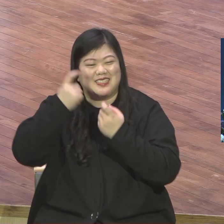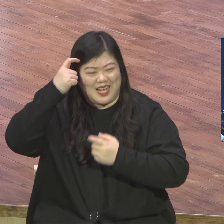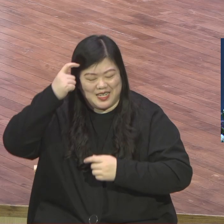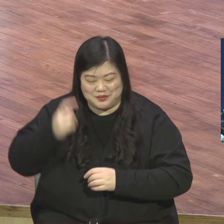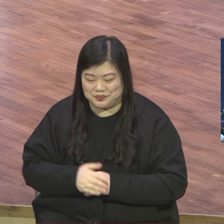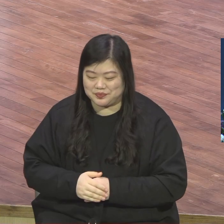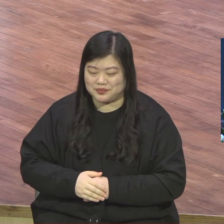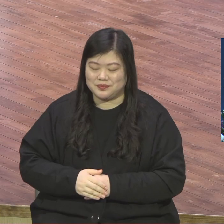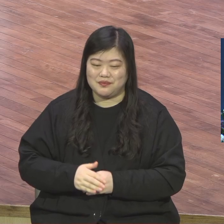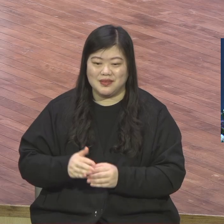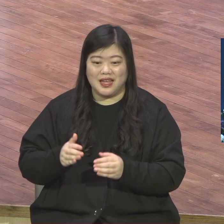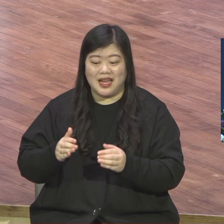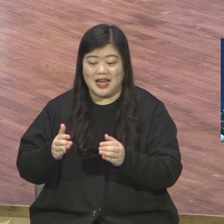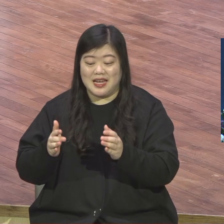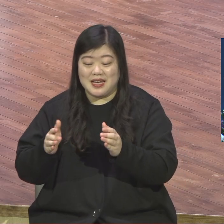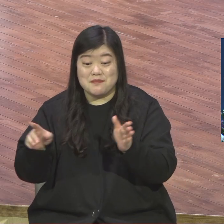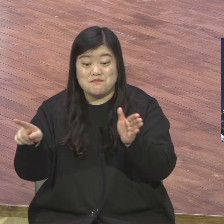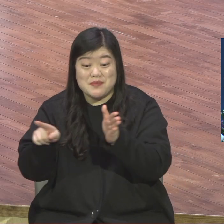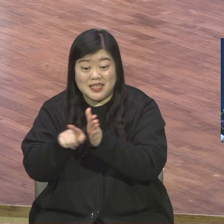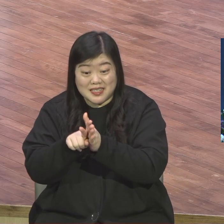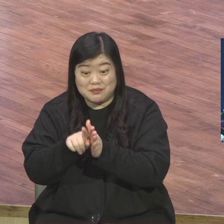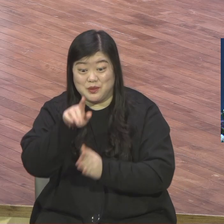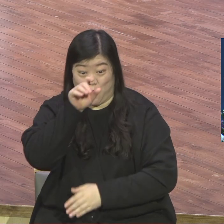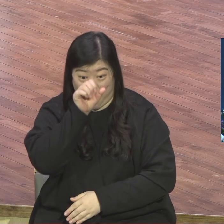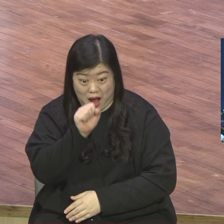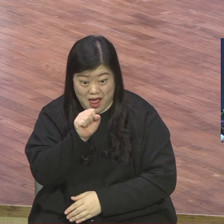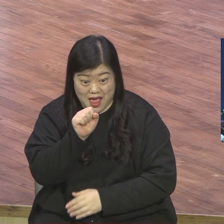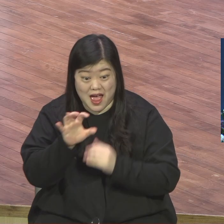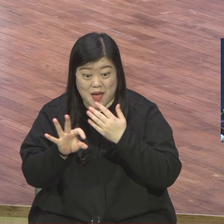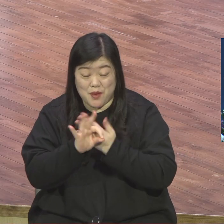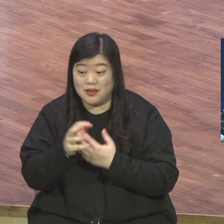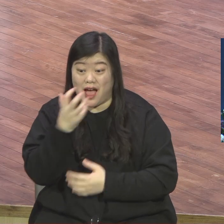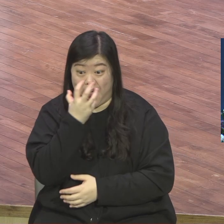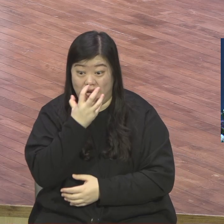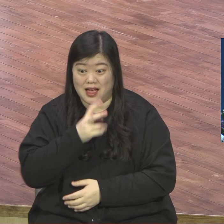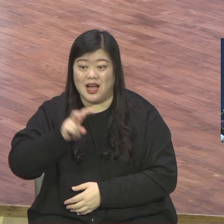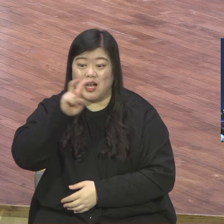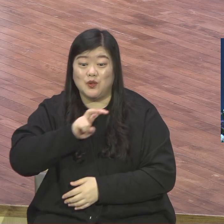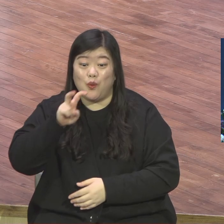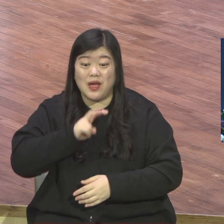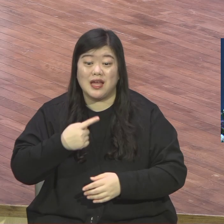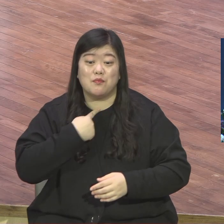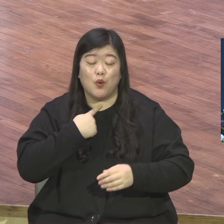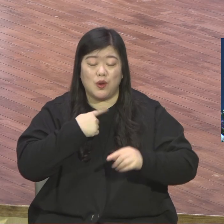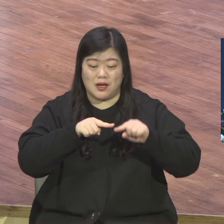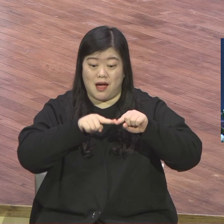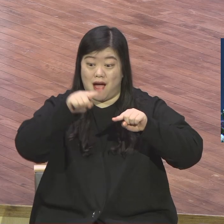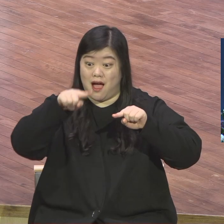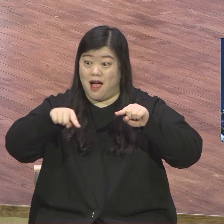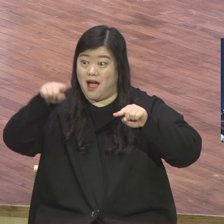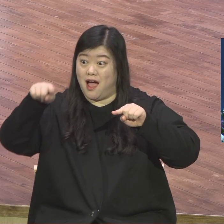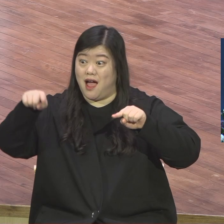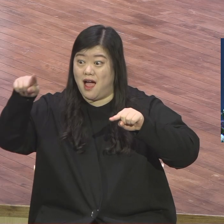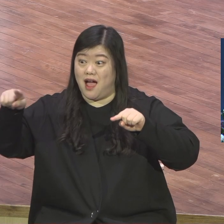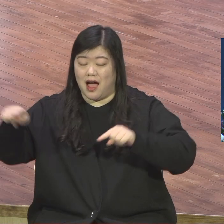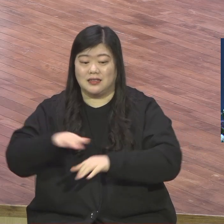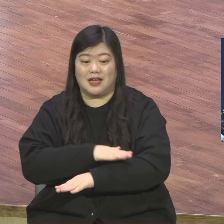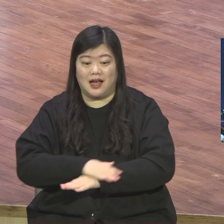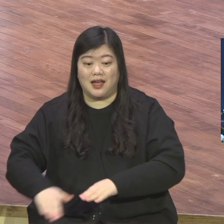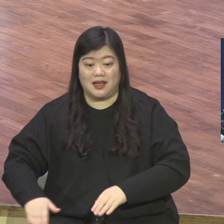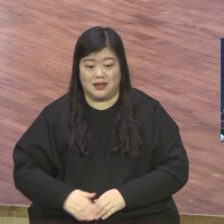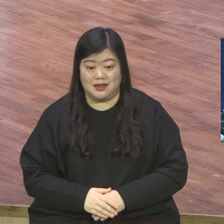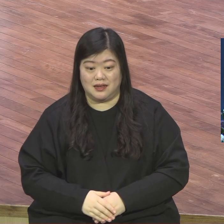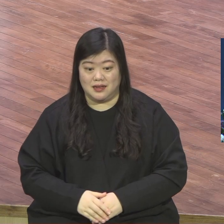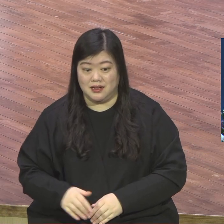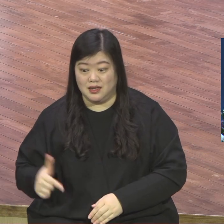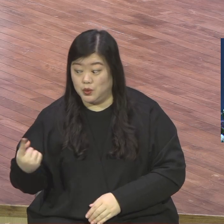찬양을 계속 10년을 불렀는데 어떻게 엄치가 됩니까? 엄치가 치유되지. 너는 그렇지?